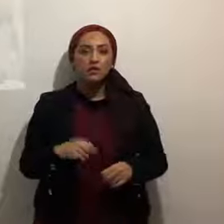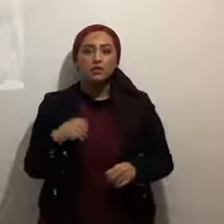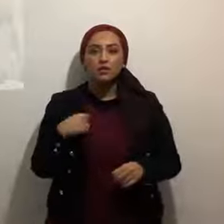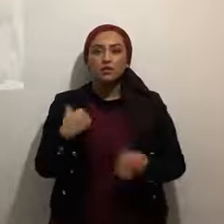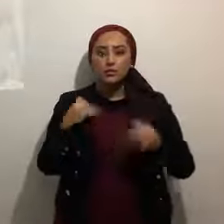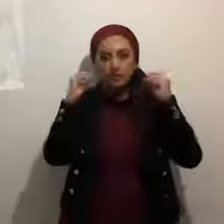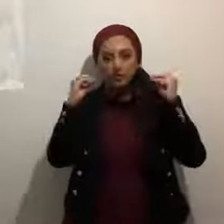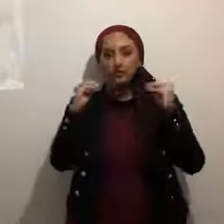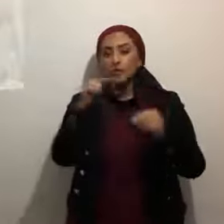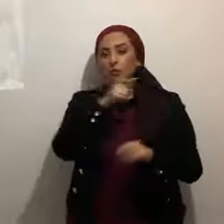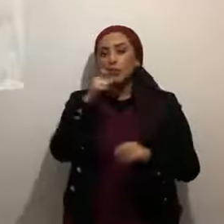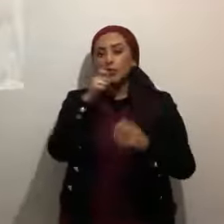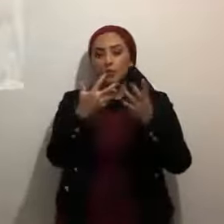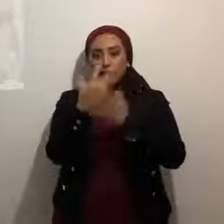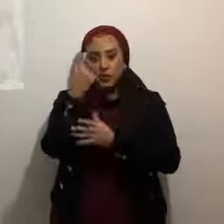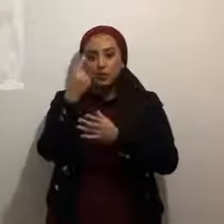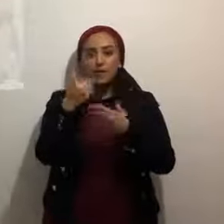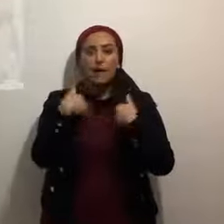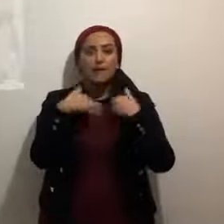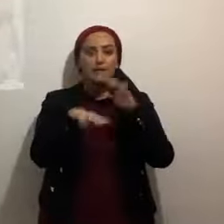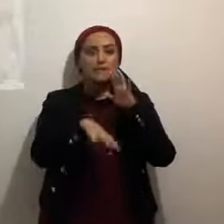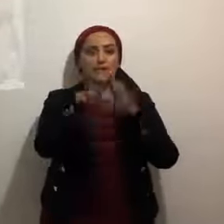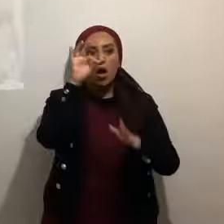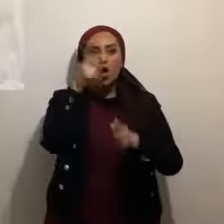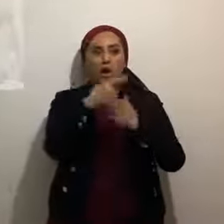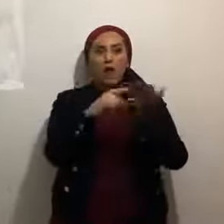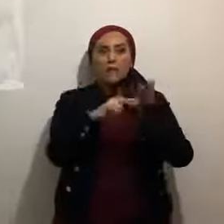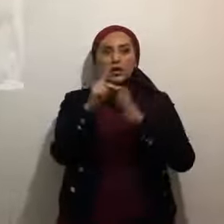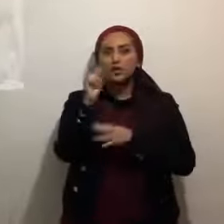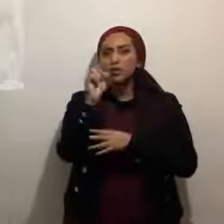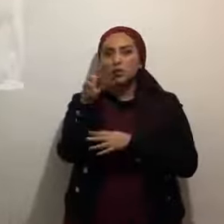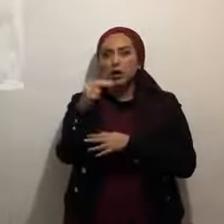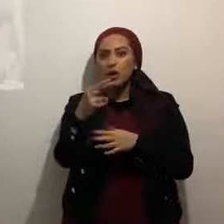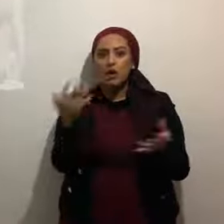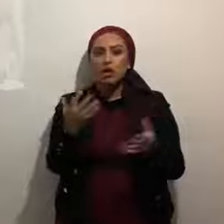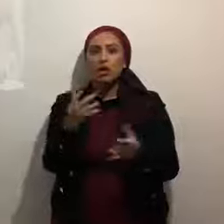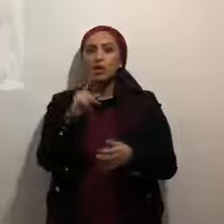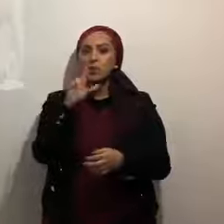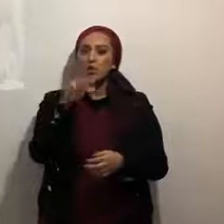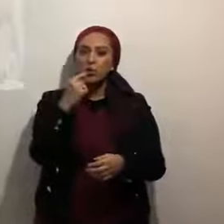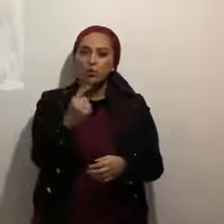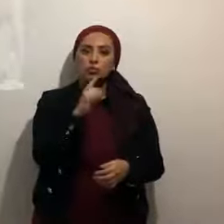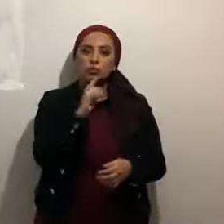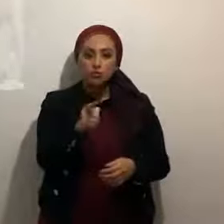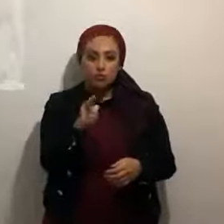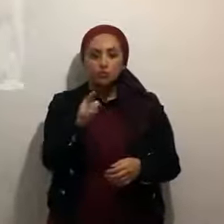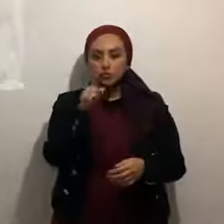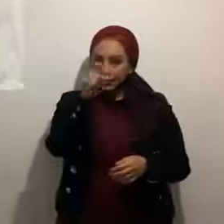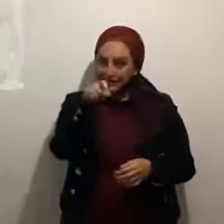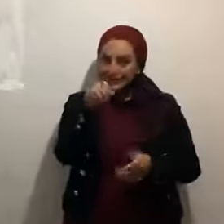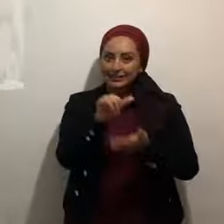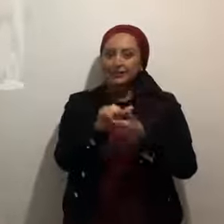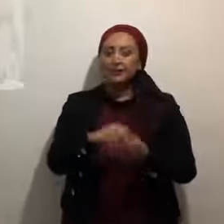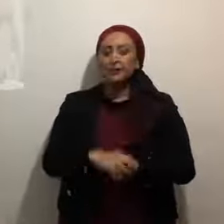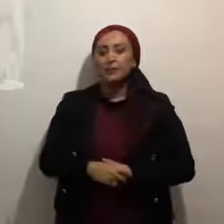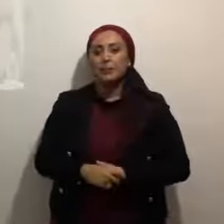tú que eres nuevecito, estás descubriendo que es la Torah, la verdad, la única verdad. Eso necesitas.